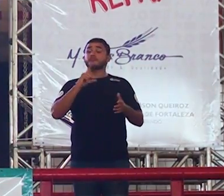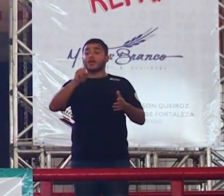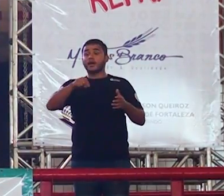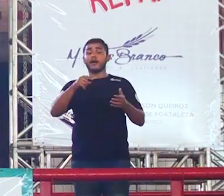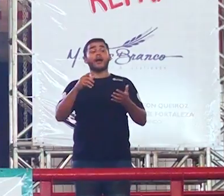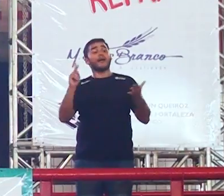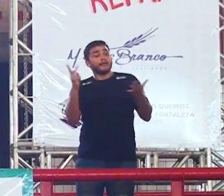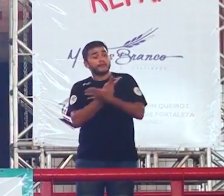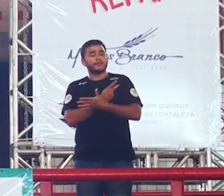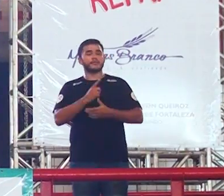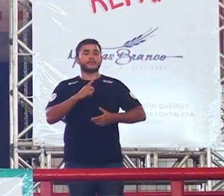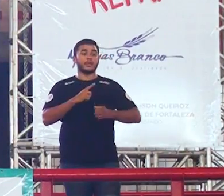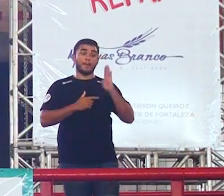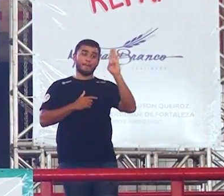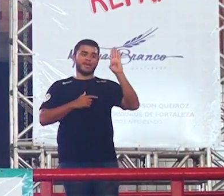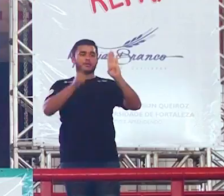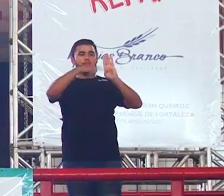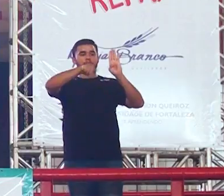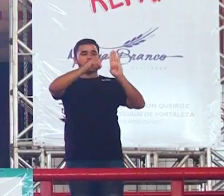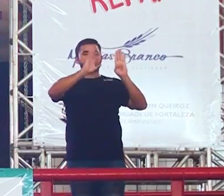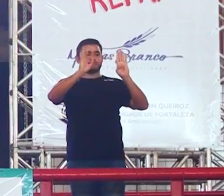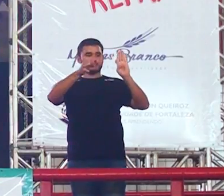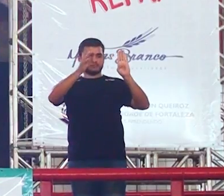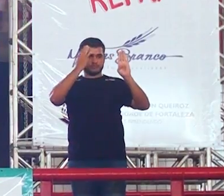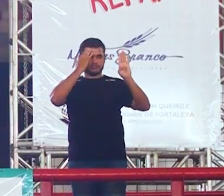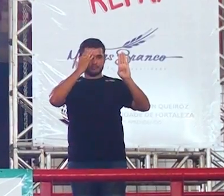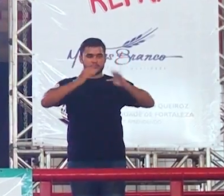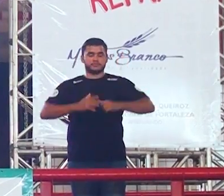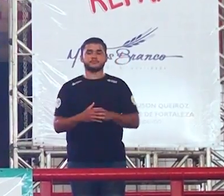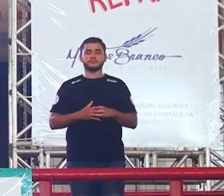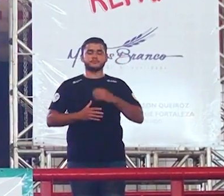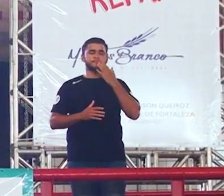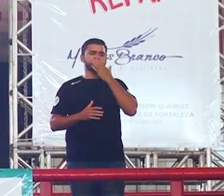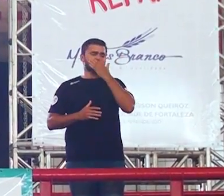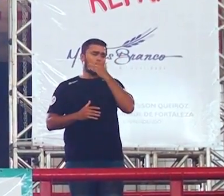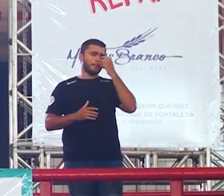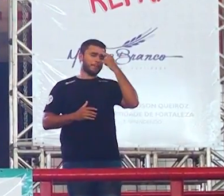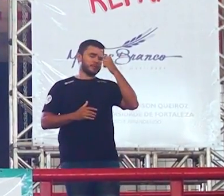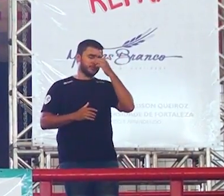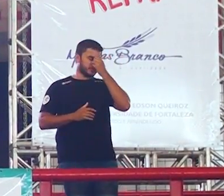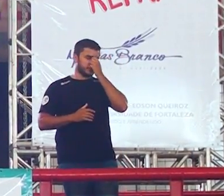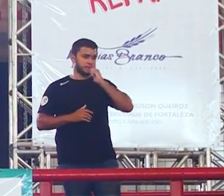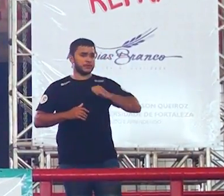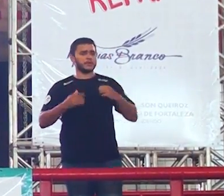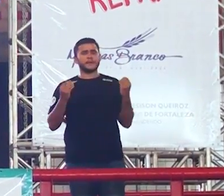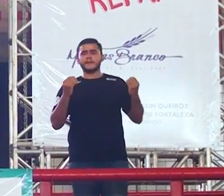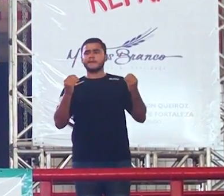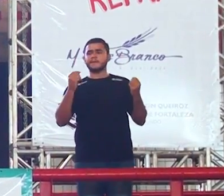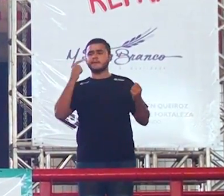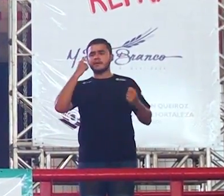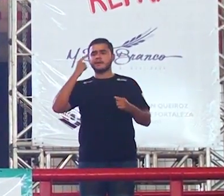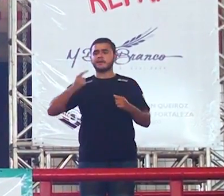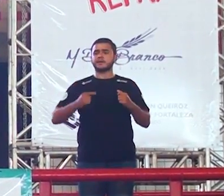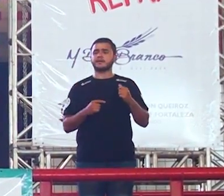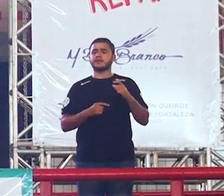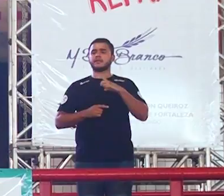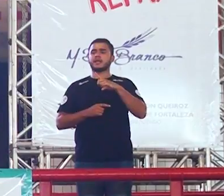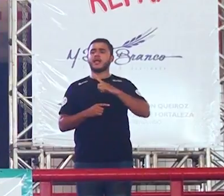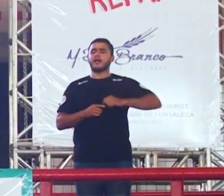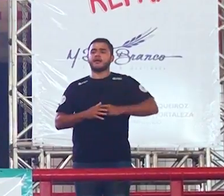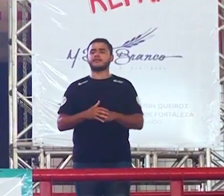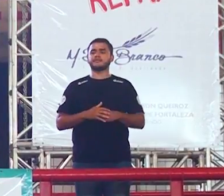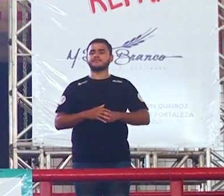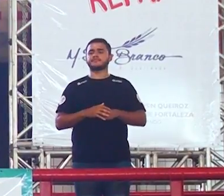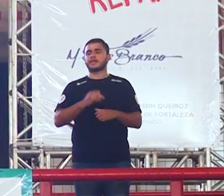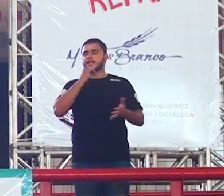ocorrer é exatamente isso, é o item B de bola. Ah, Marcelo, me diga uma coisa, Existe alguma chance,